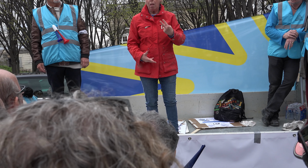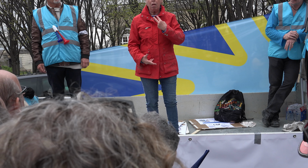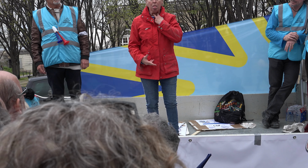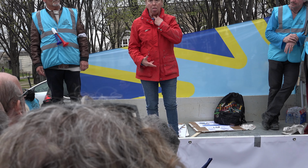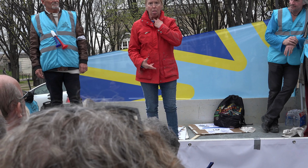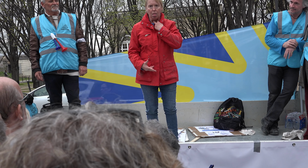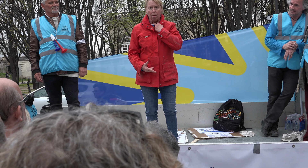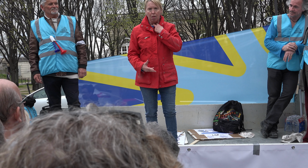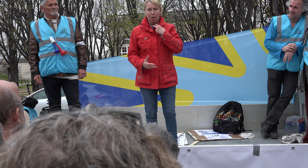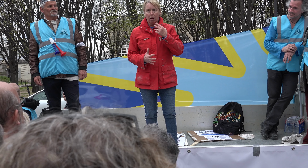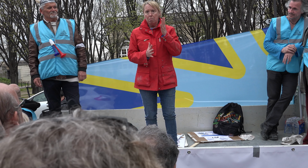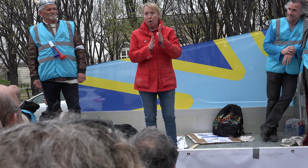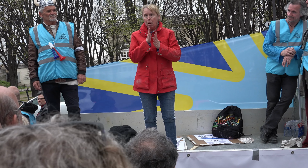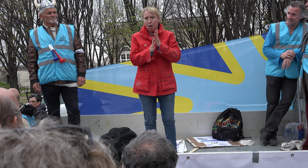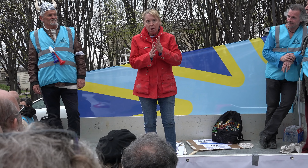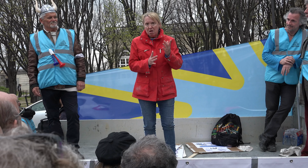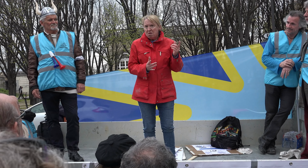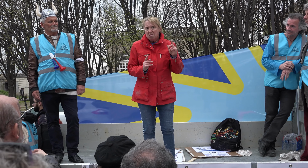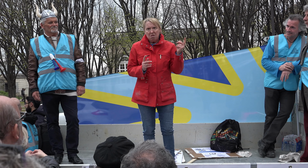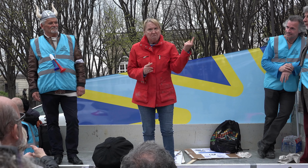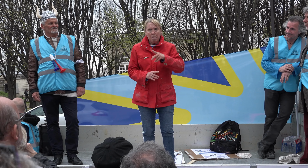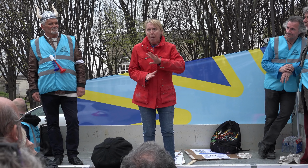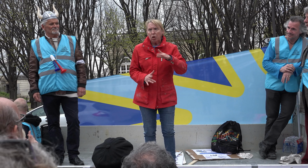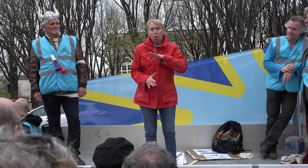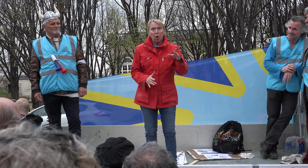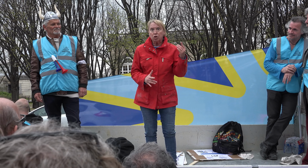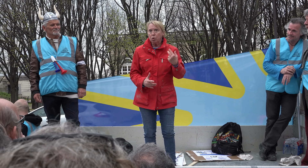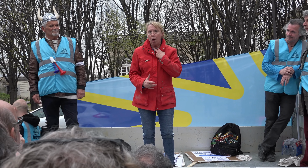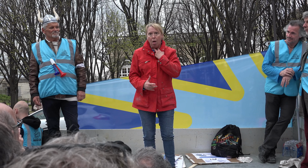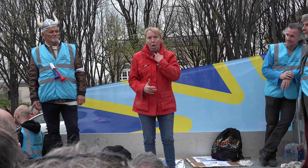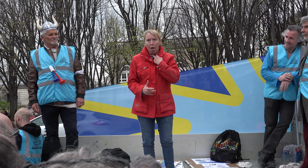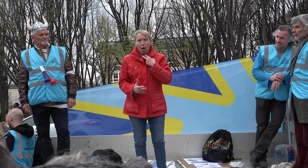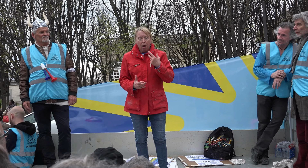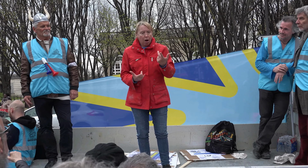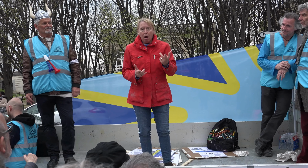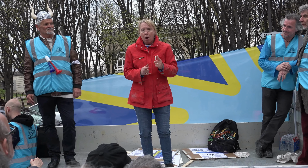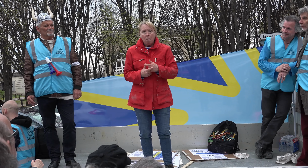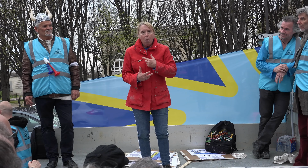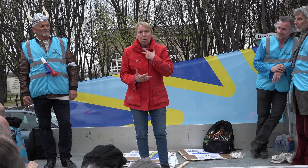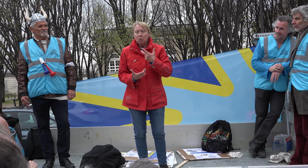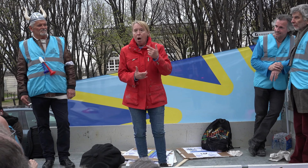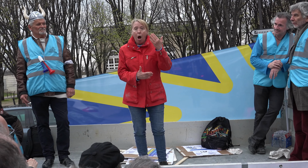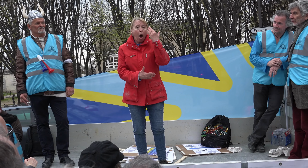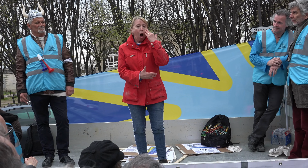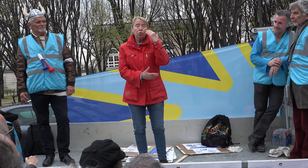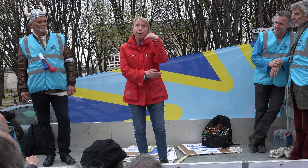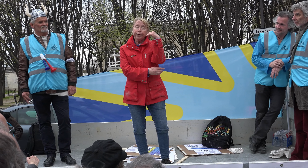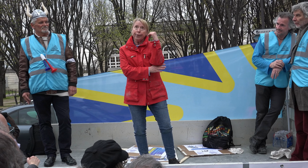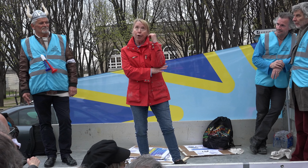Il est actuellement à l'école maternelle, mais on ne lui propose pas de langue des signes tous les jours dans sa